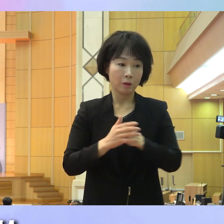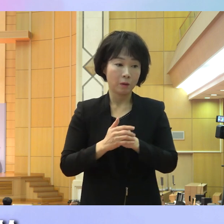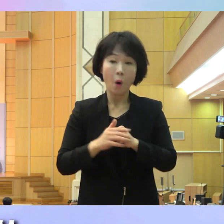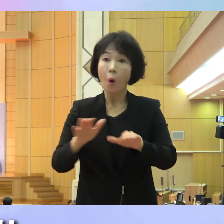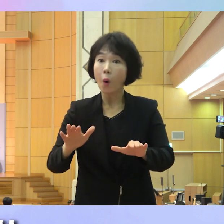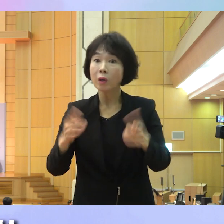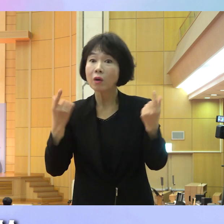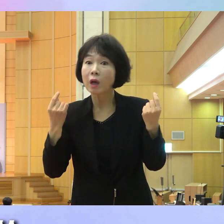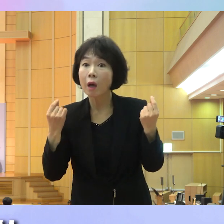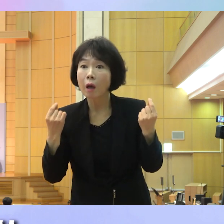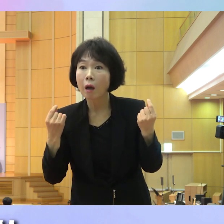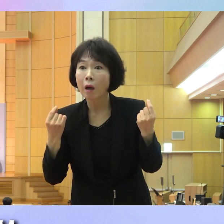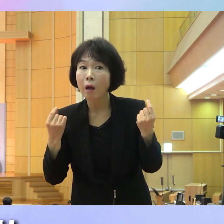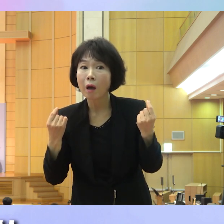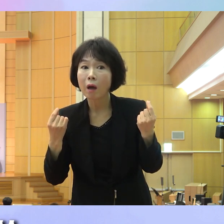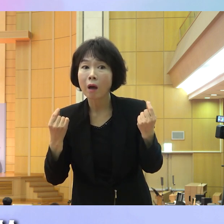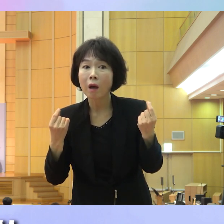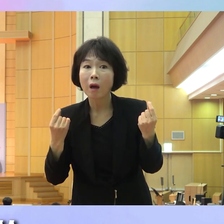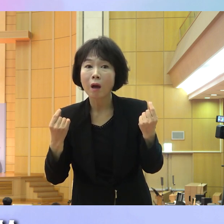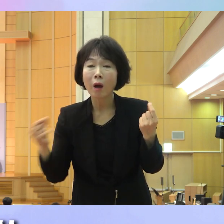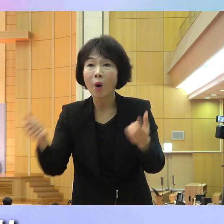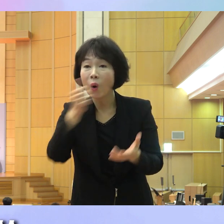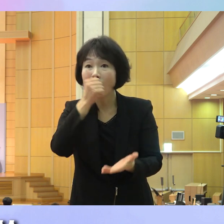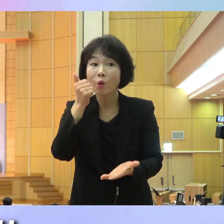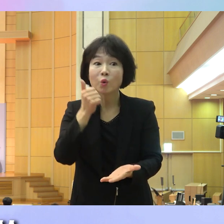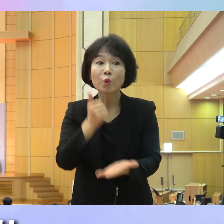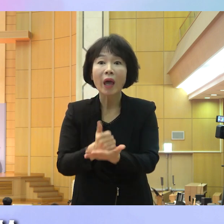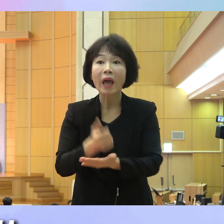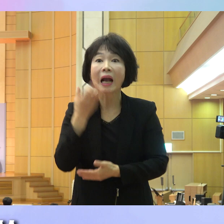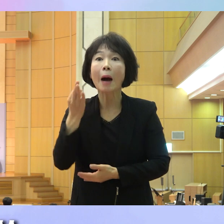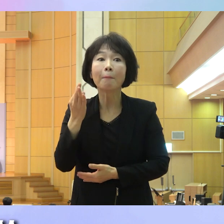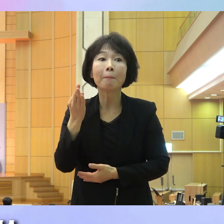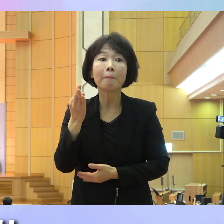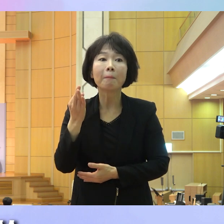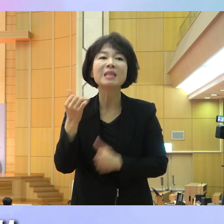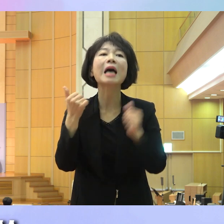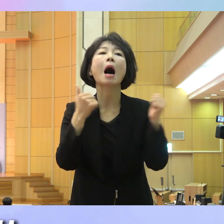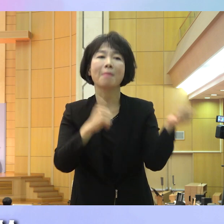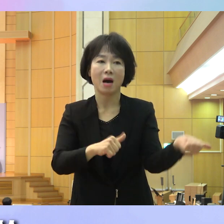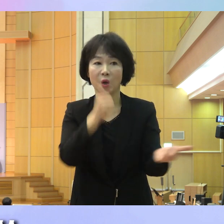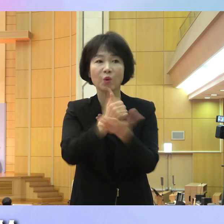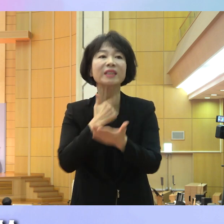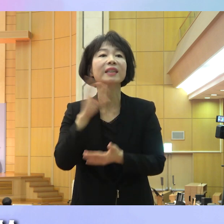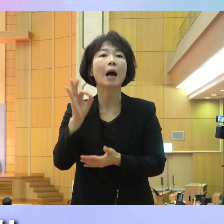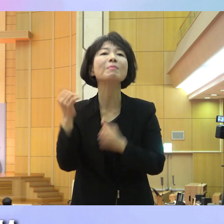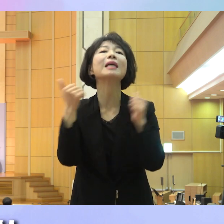어쨌든 이렇게 죄의 싹은 사망, 영생은